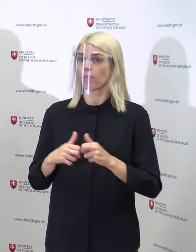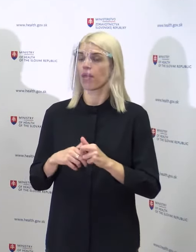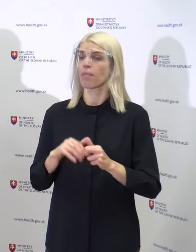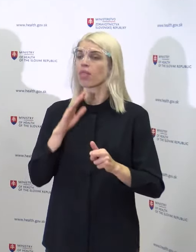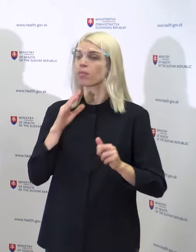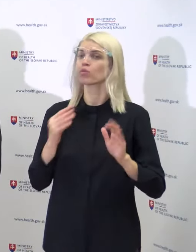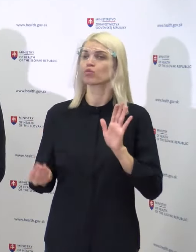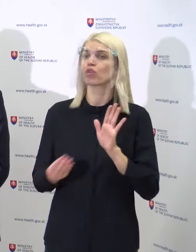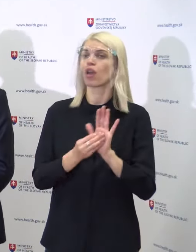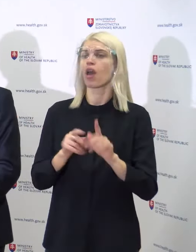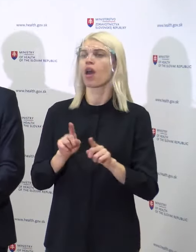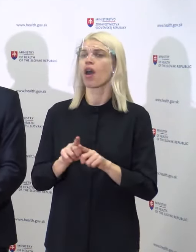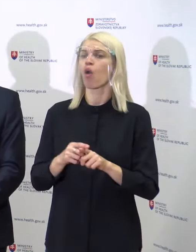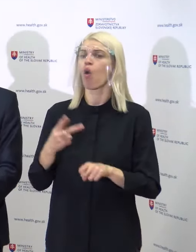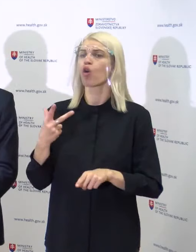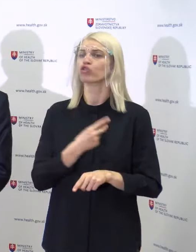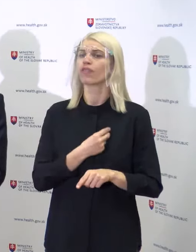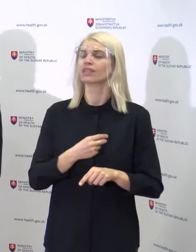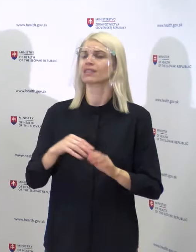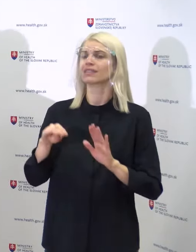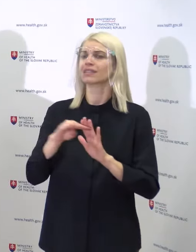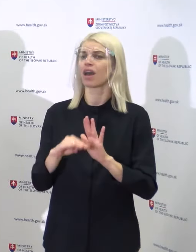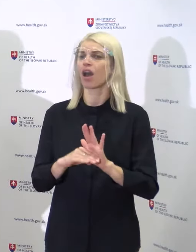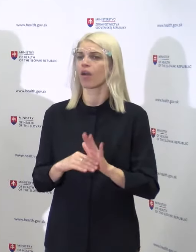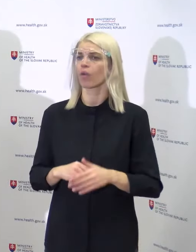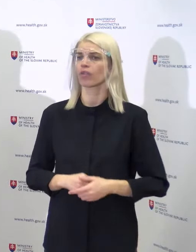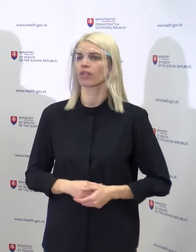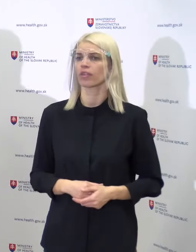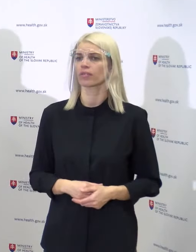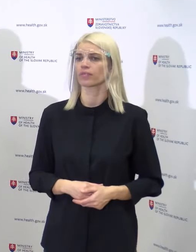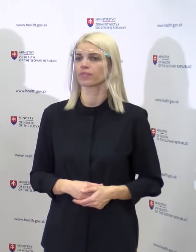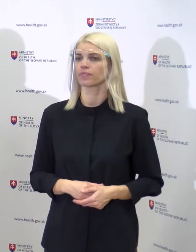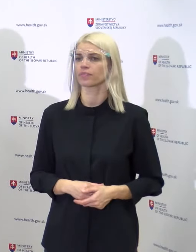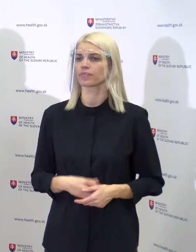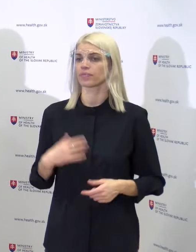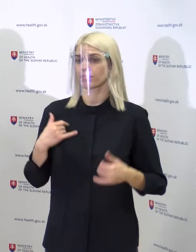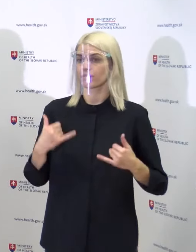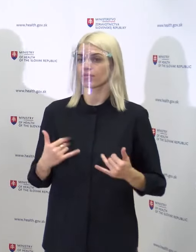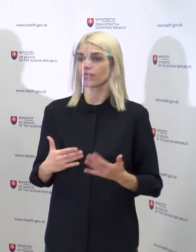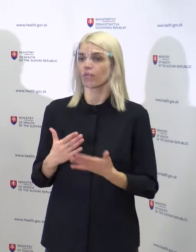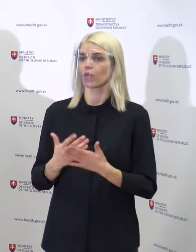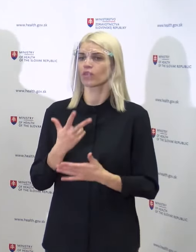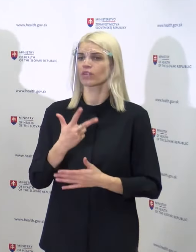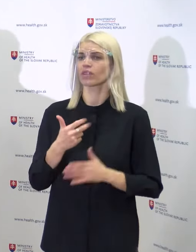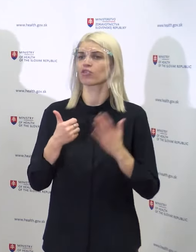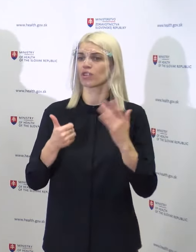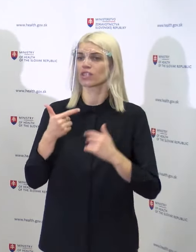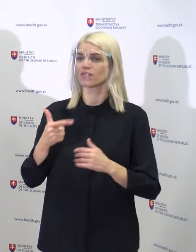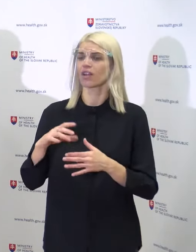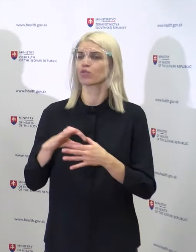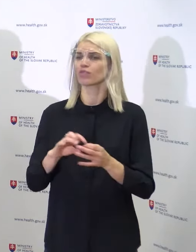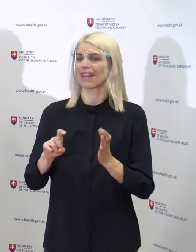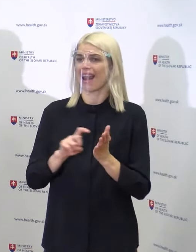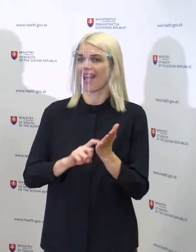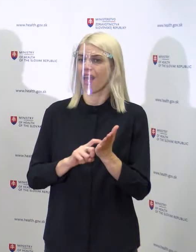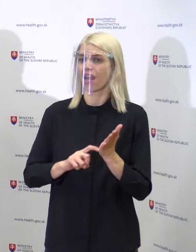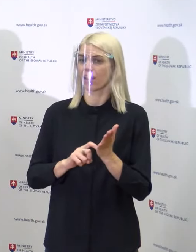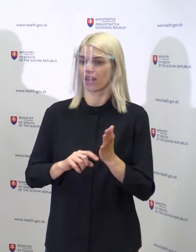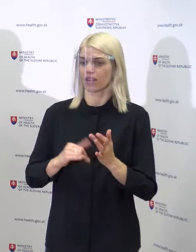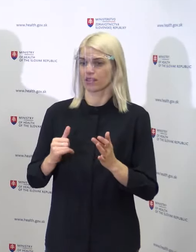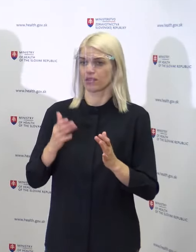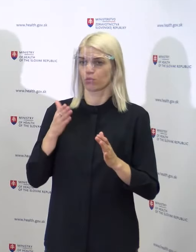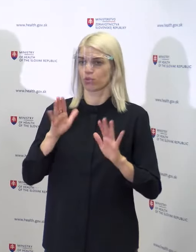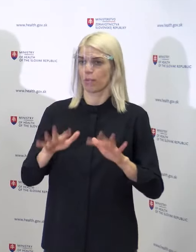sa tam deje? Očkovací zákon je pripravený, ale my dávame už teraz iniciatívne do zákona 362 o liekoch, ktorý dneska v parlamente bude v druhom